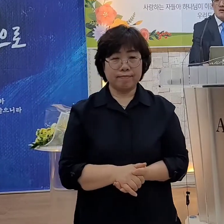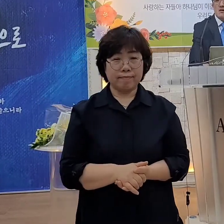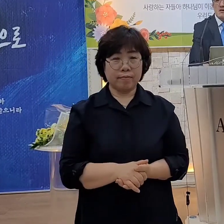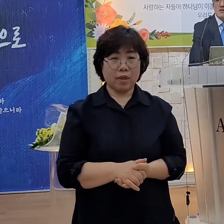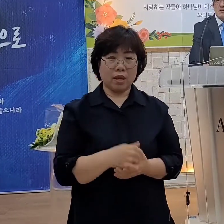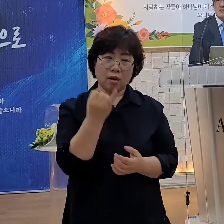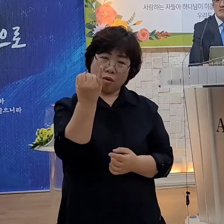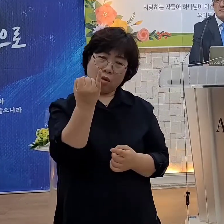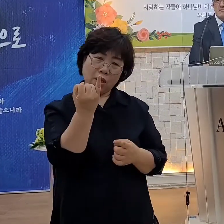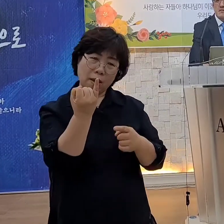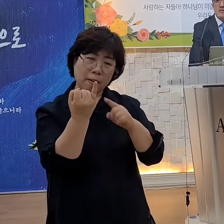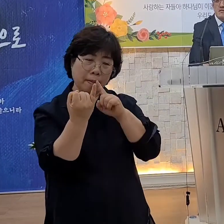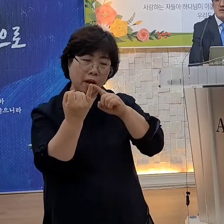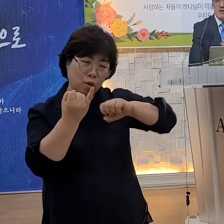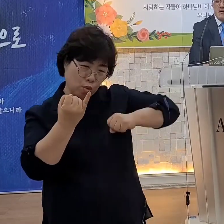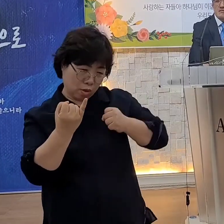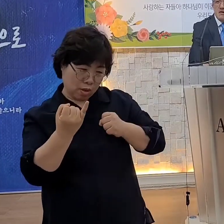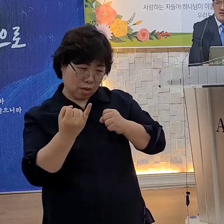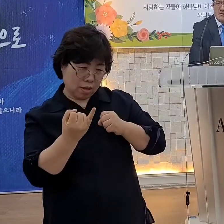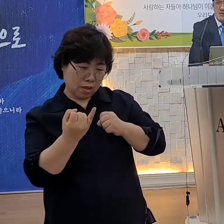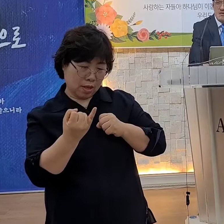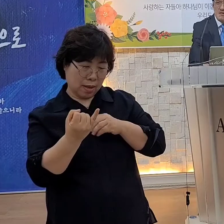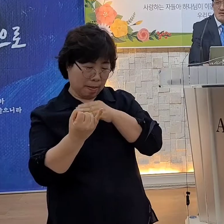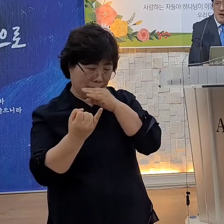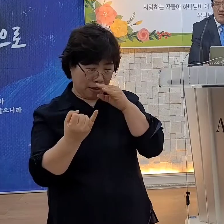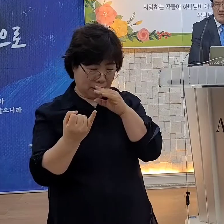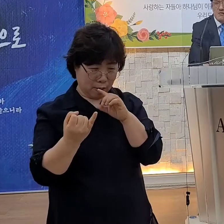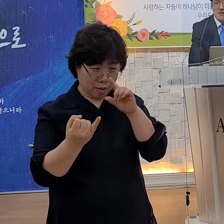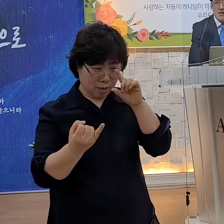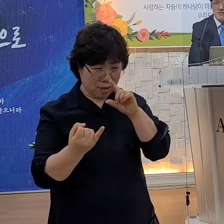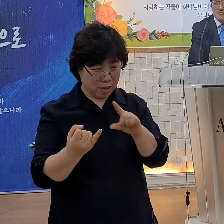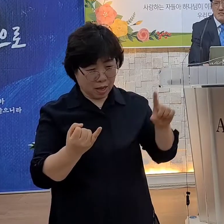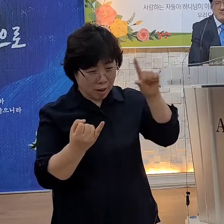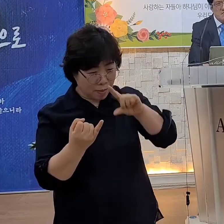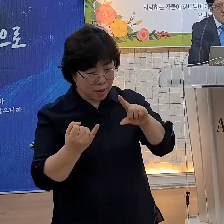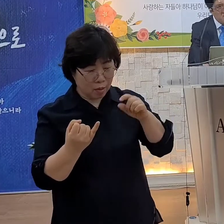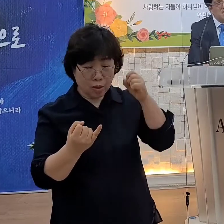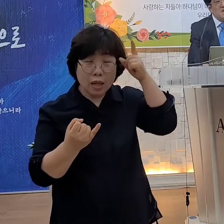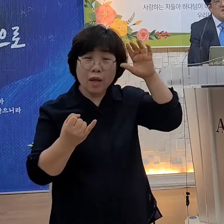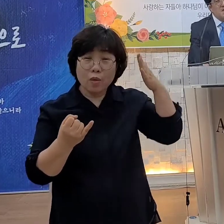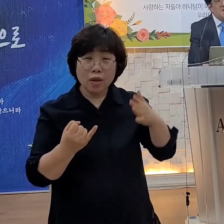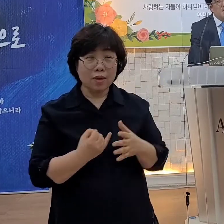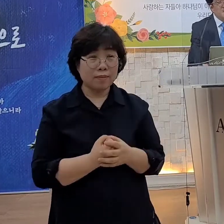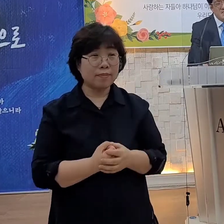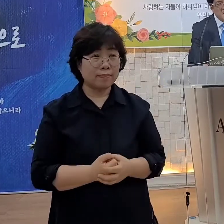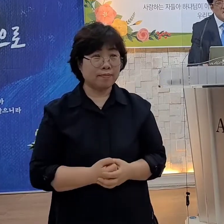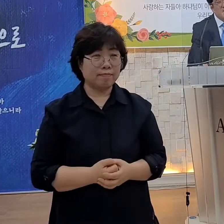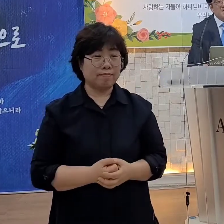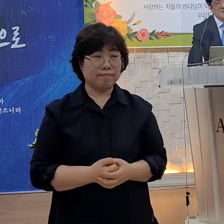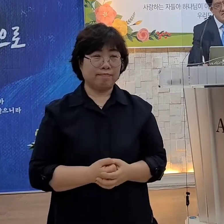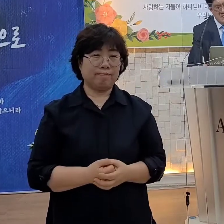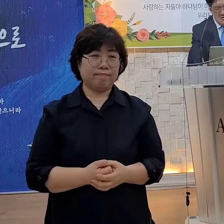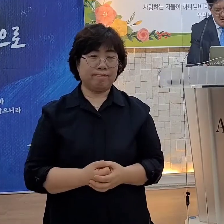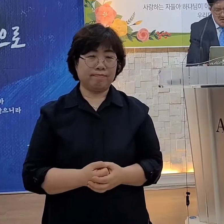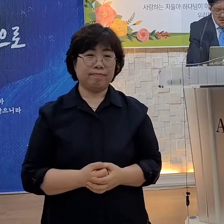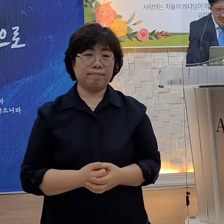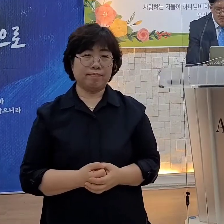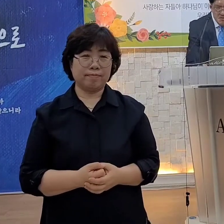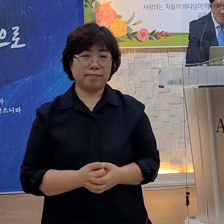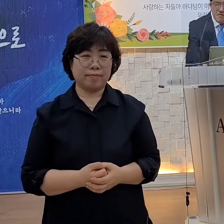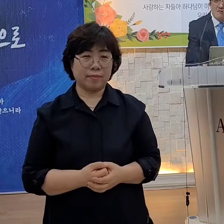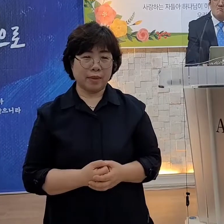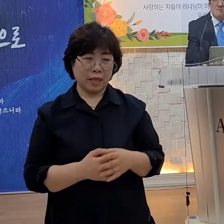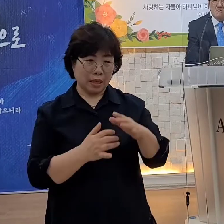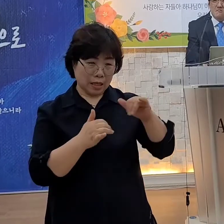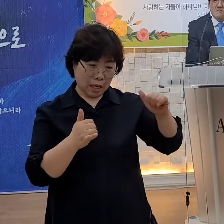정답이구나. 이게 내가 제일 안 힘들게 사는 비결이구나. 이런 것들을 깨닫게 되는 이게 사람